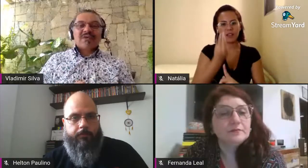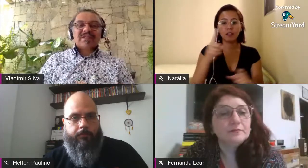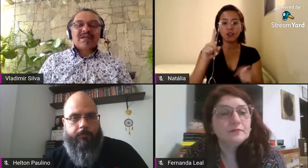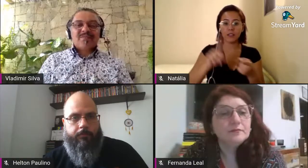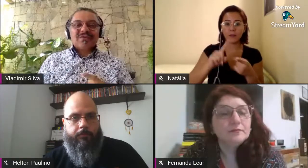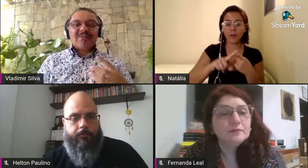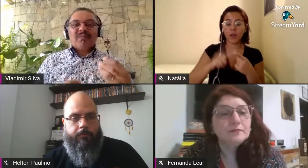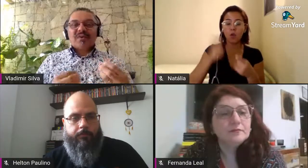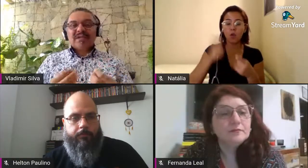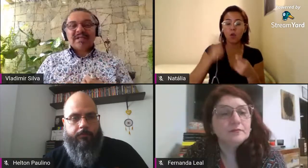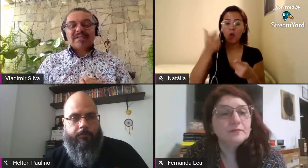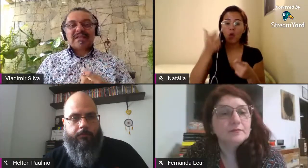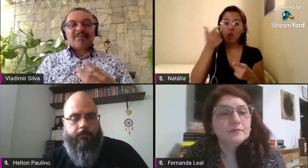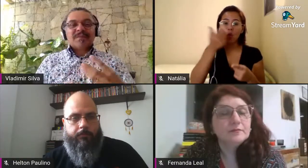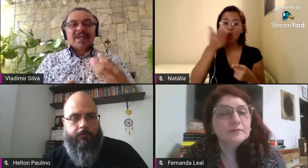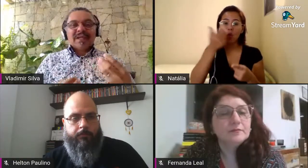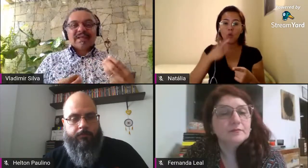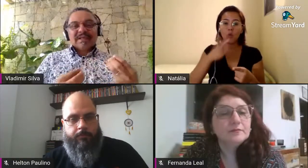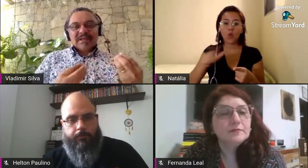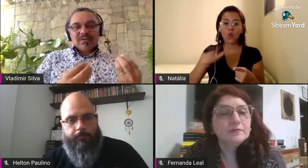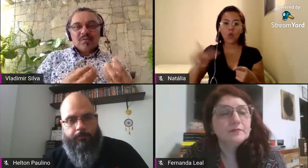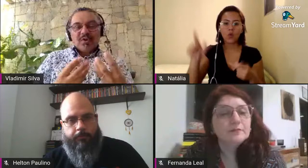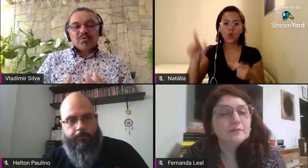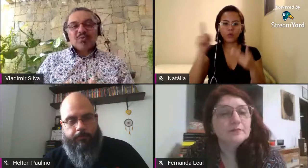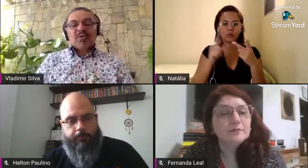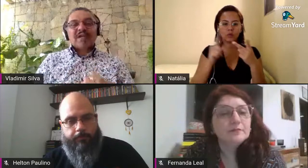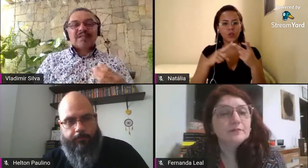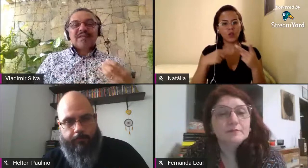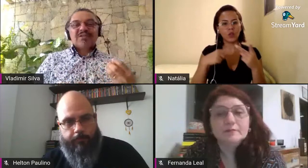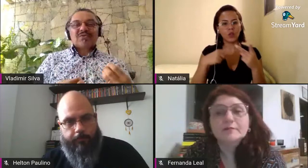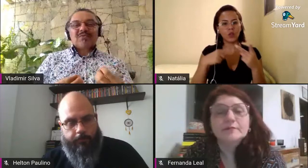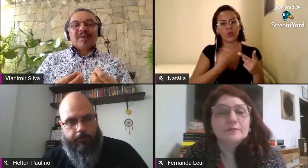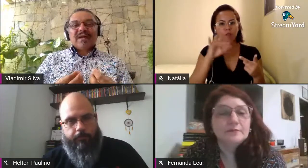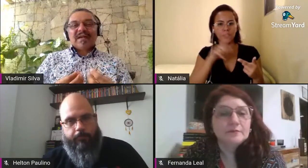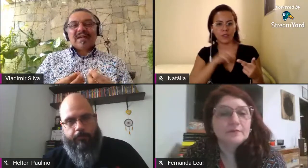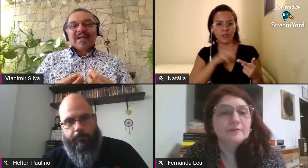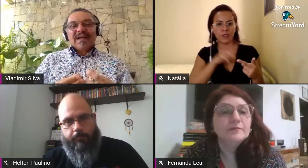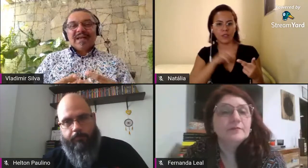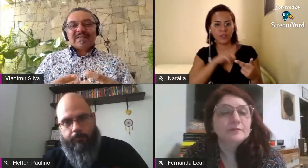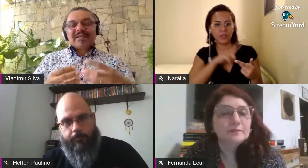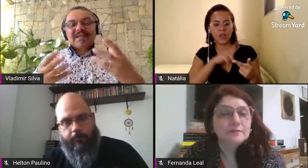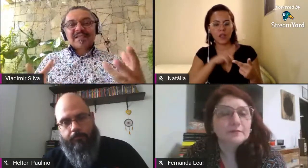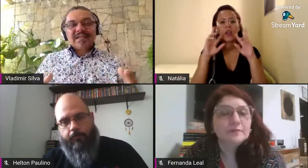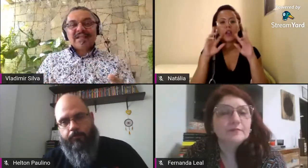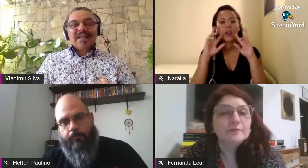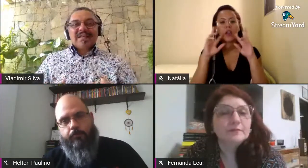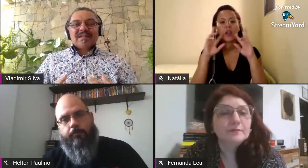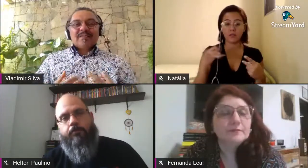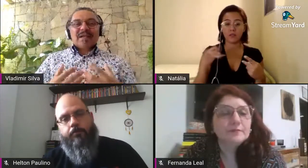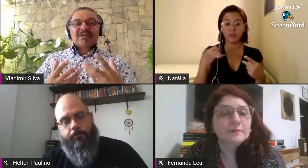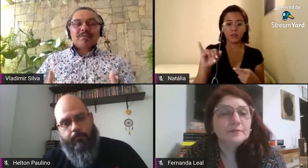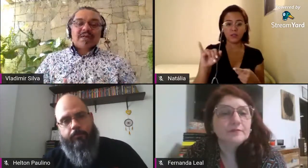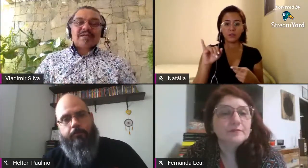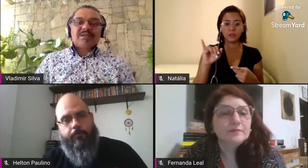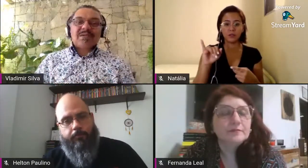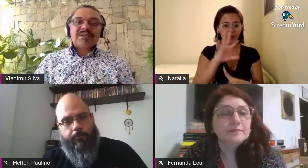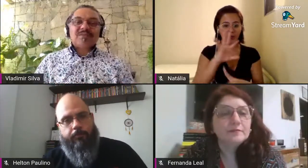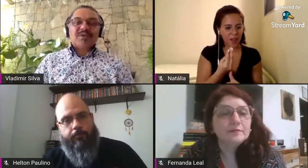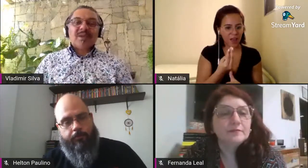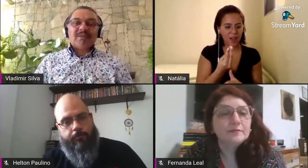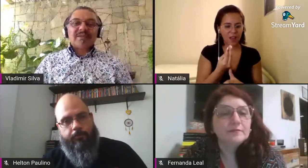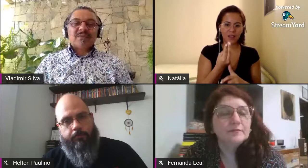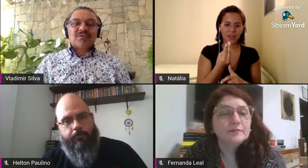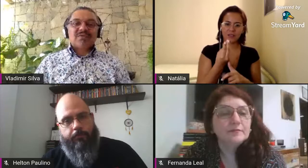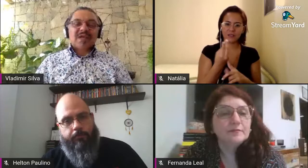nós reconheçamos a importância do produto artístico para essa transcendência, para a superação